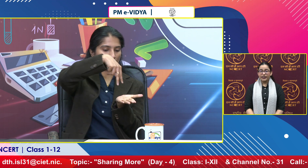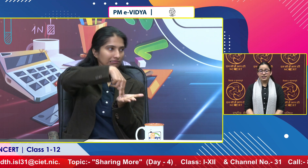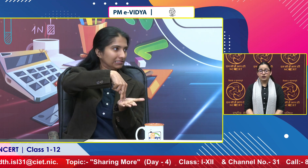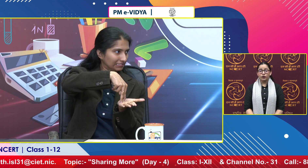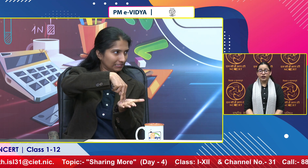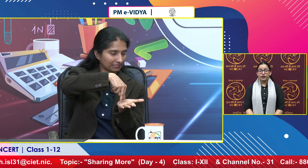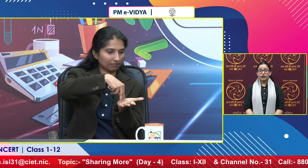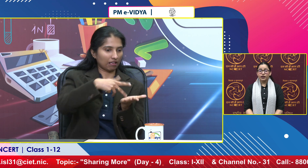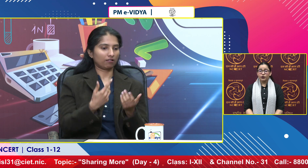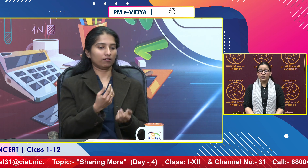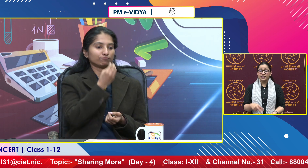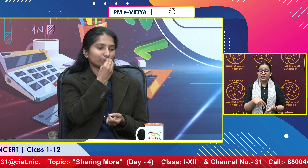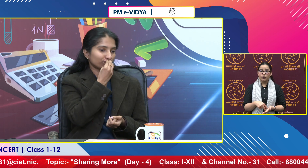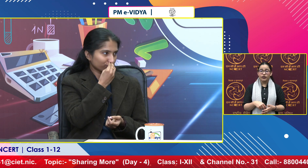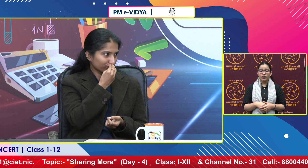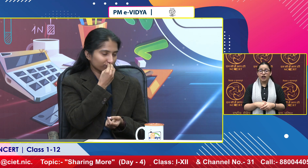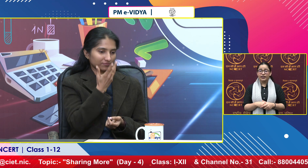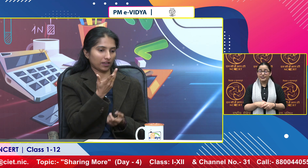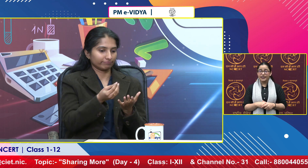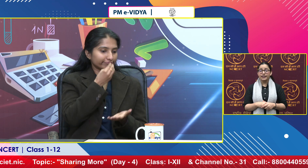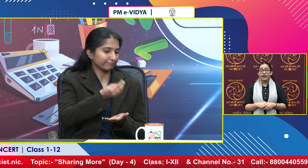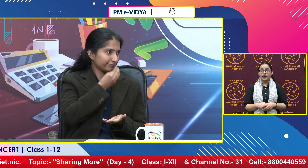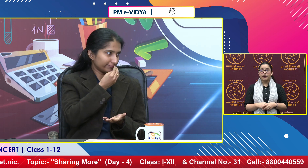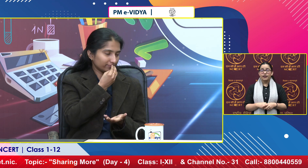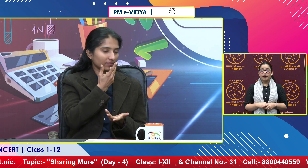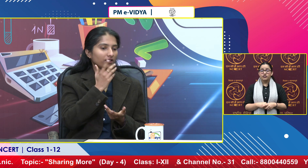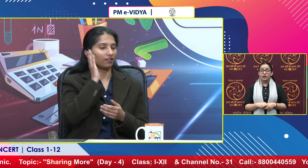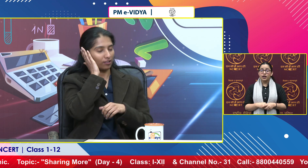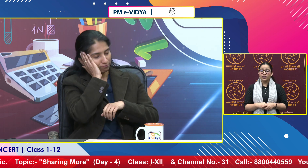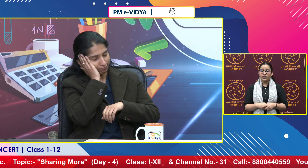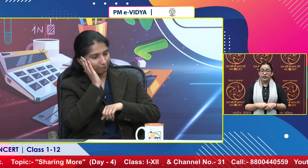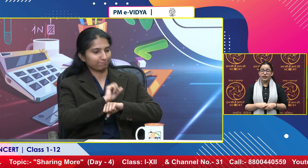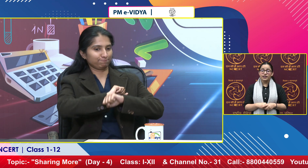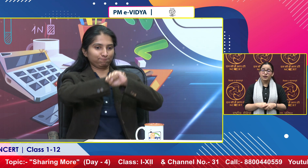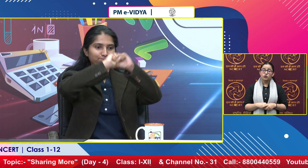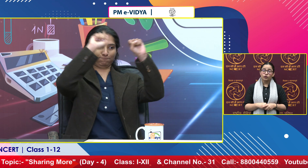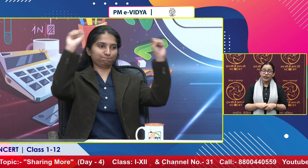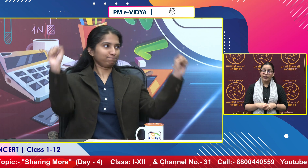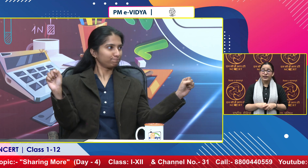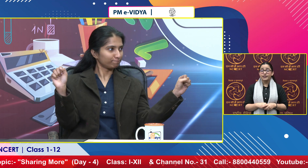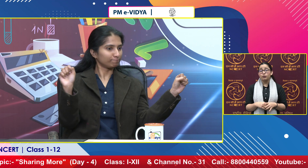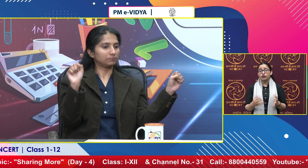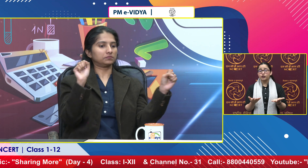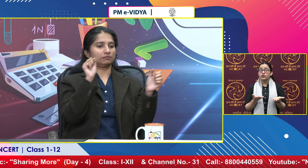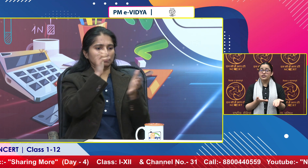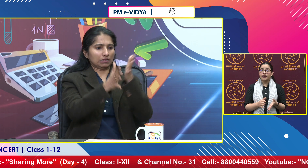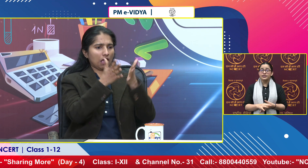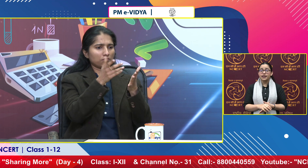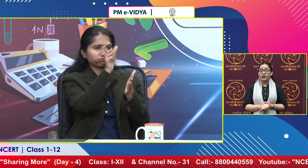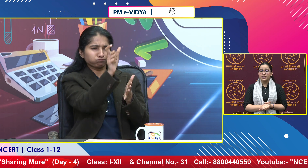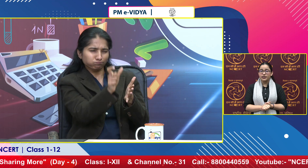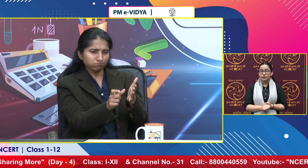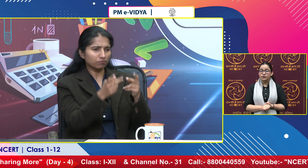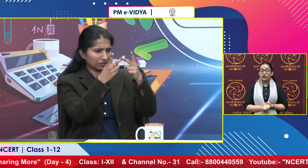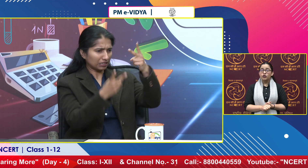तो ये बैठने का साइन हो गया। खड़े होने का साइन ये हो गया। खाने का साइन ये है, जैसे हम खाना खाते हैं, ऐसे हम सोते हैं, ऐसे हम उठते हैं, तो इसका